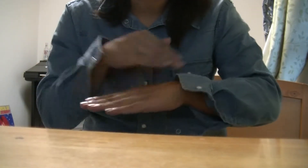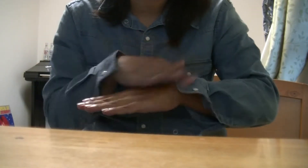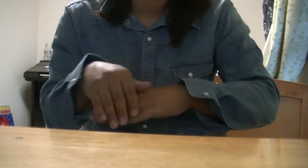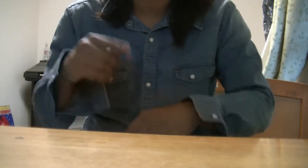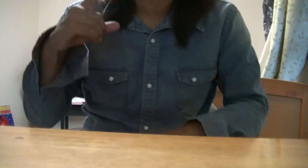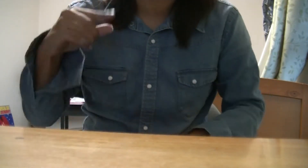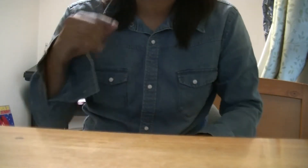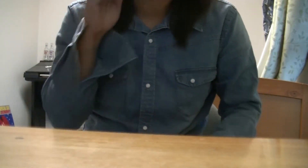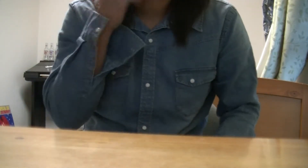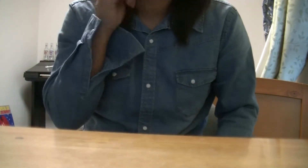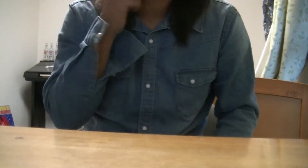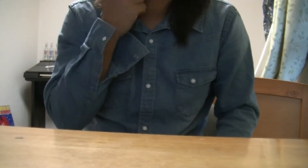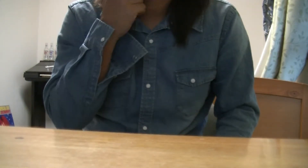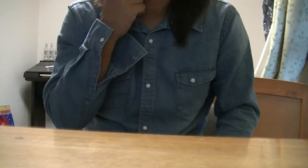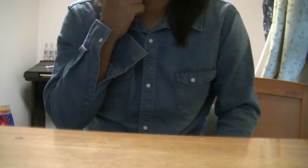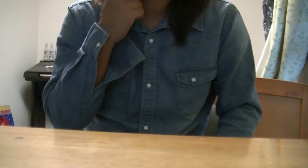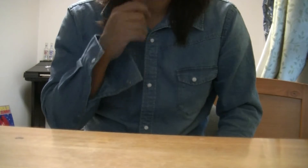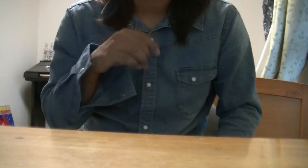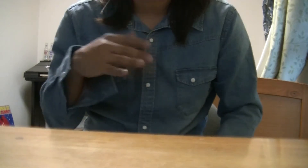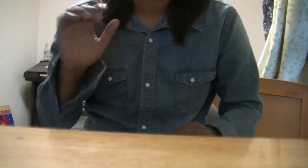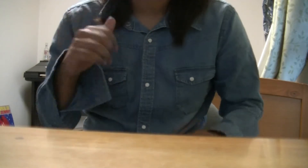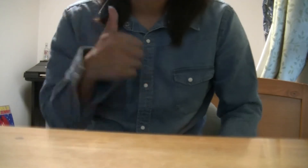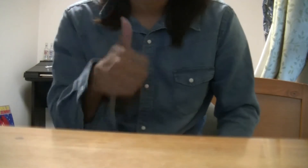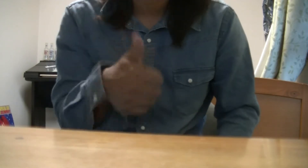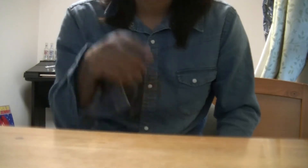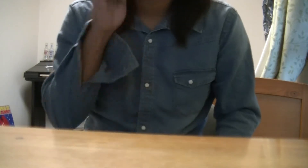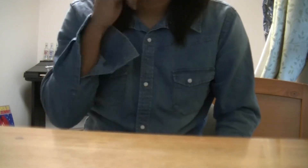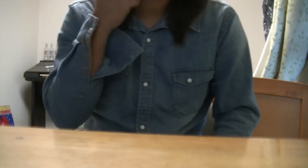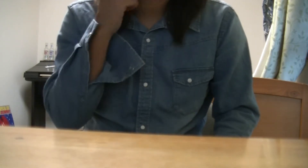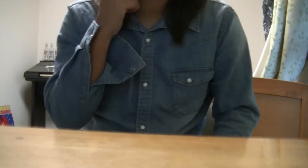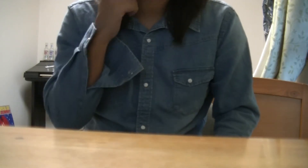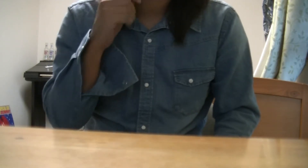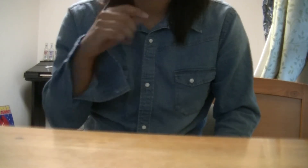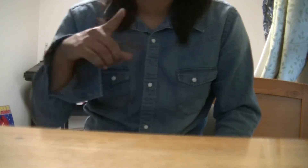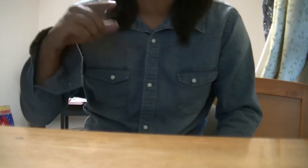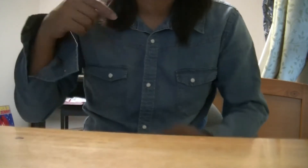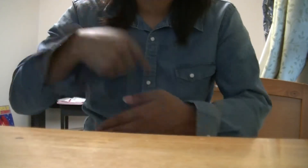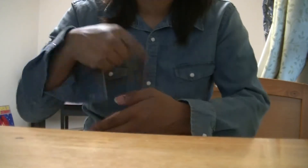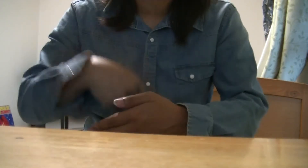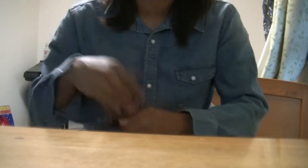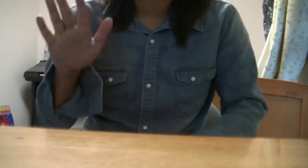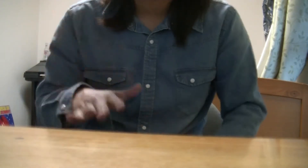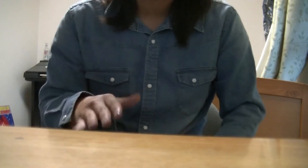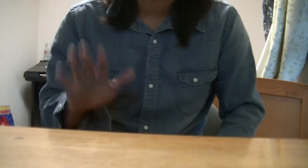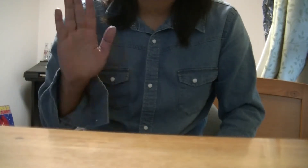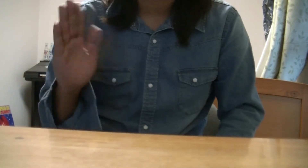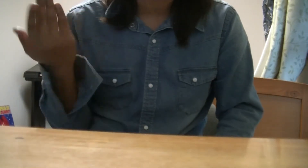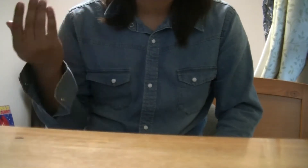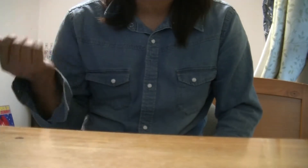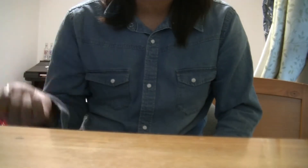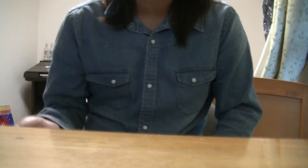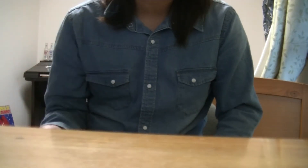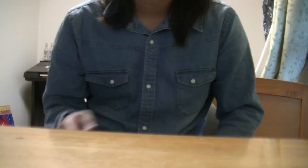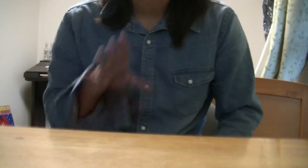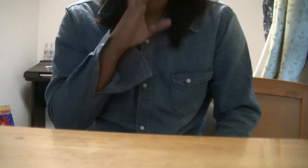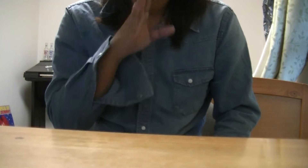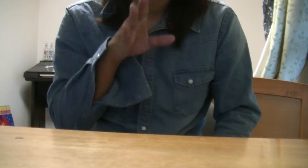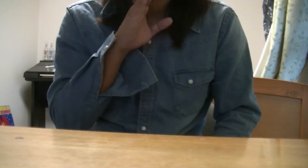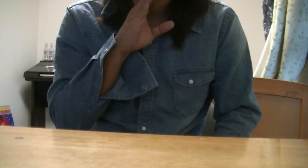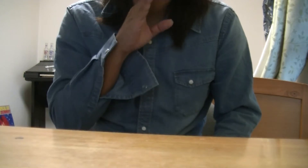難しいです。不可能まではいません。そういうことをしてくれる人も中にはいます。でも本当にた